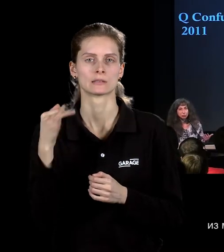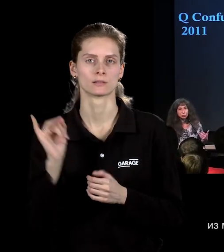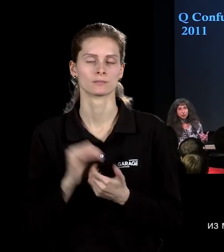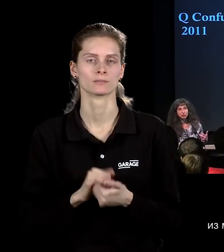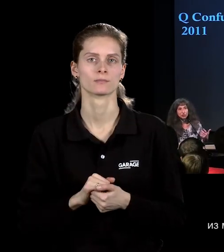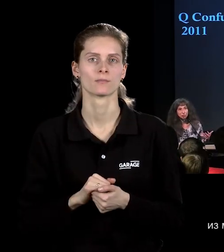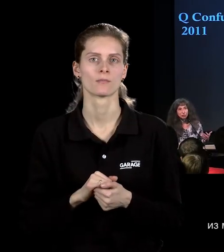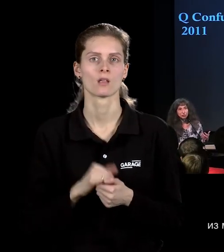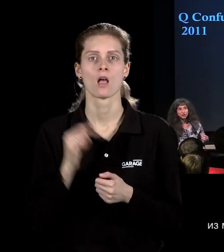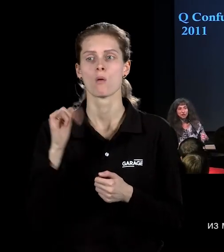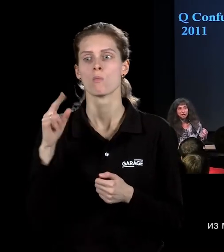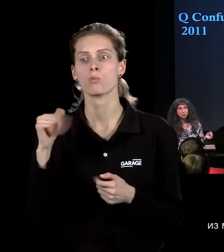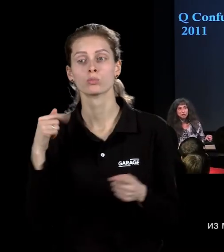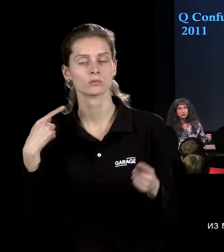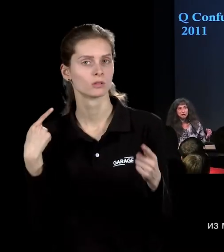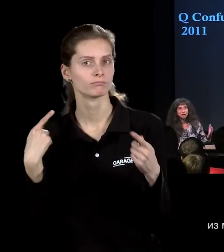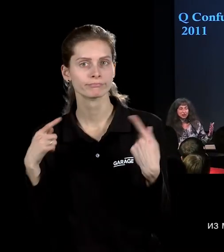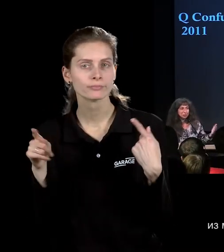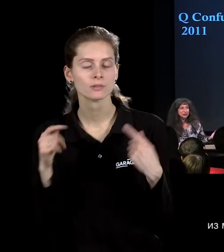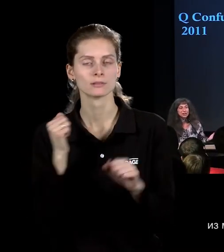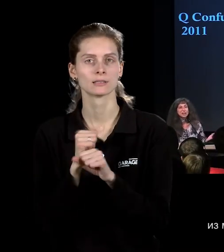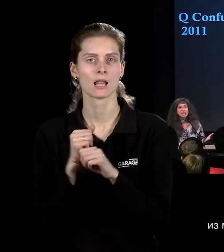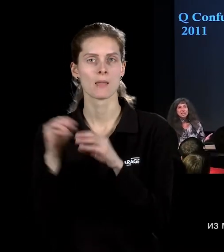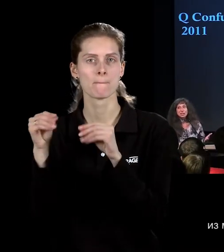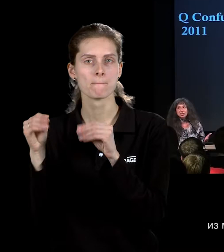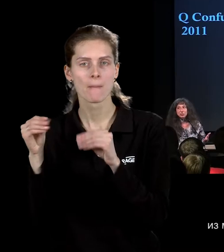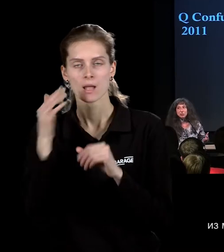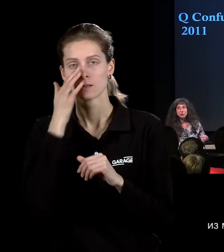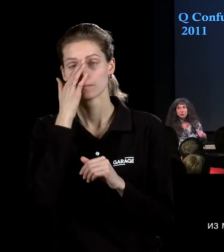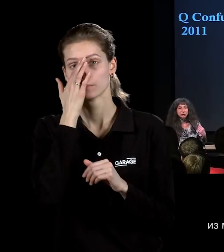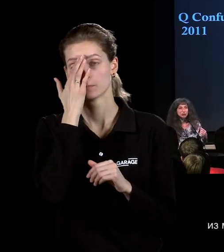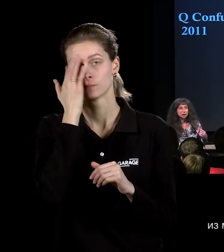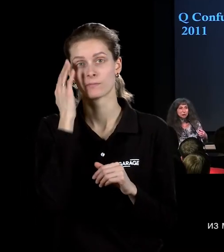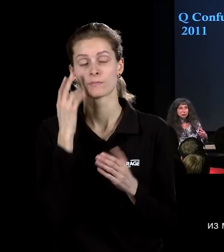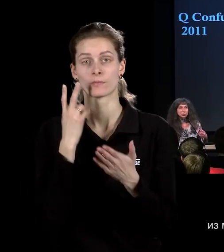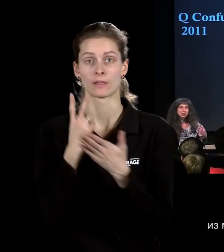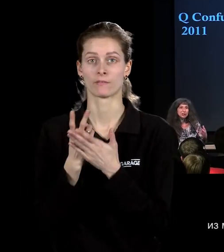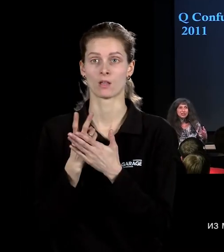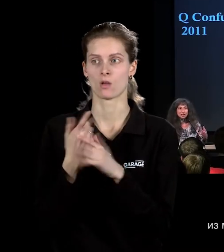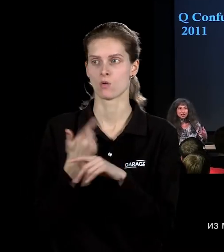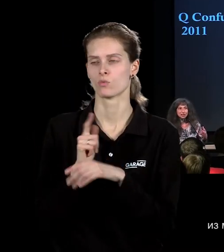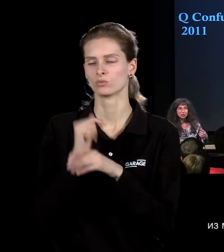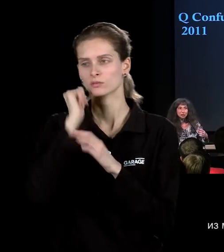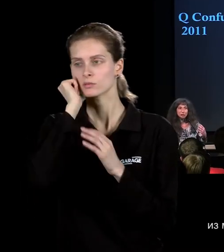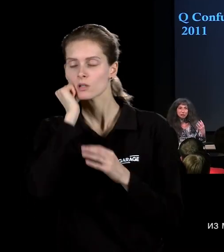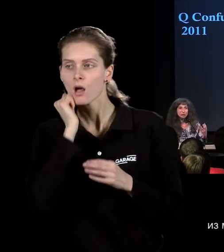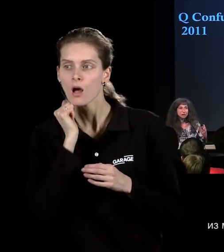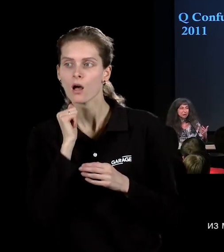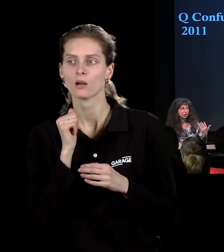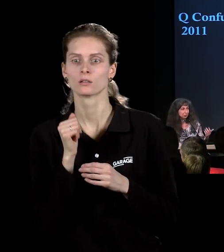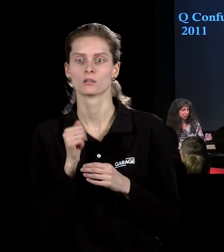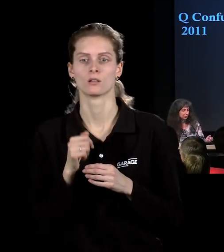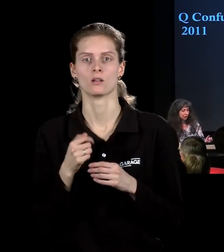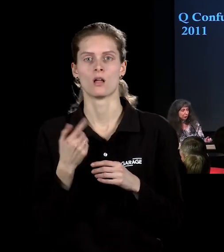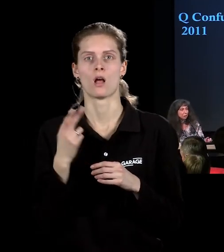от Будд и героев, сделанных из пепла, из меди, выглядящих как что-то очень старое, да, как что-то